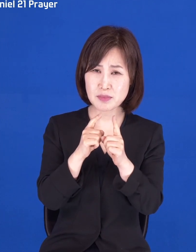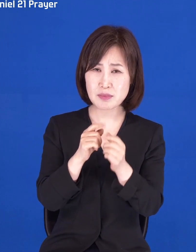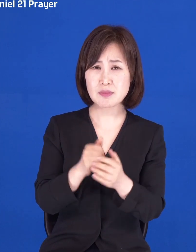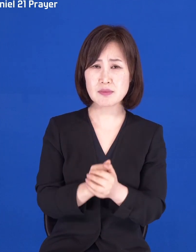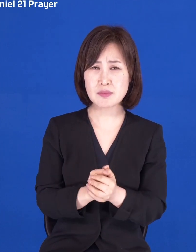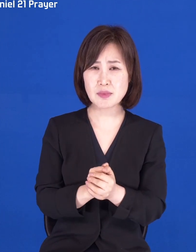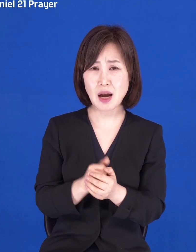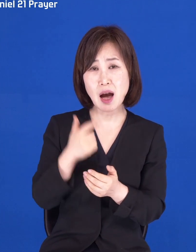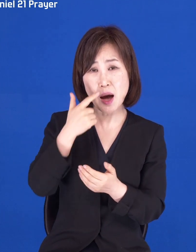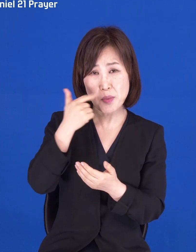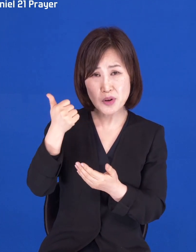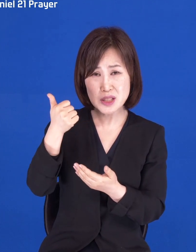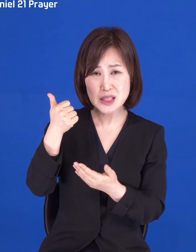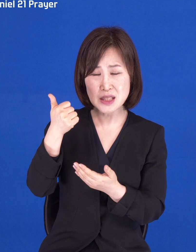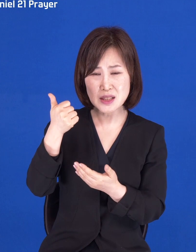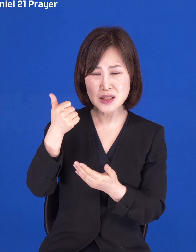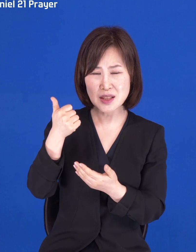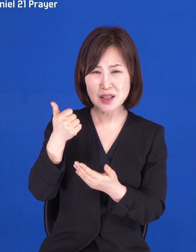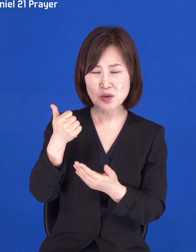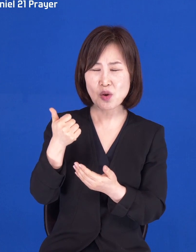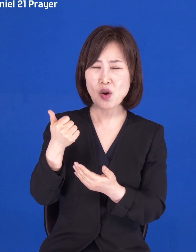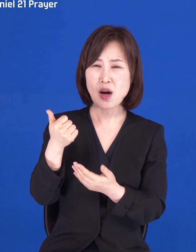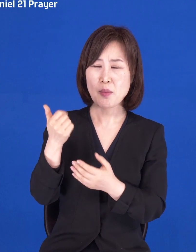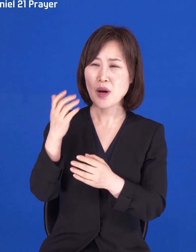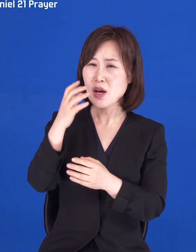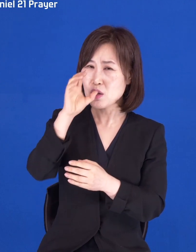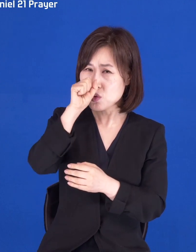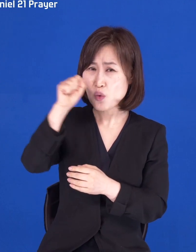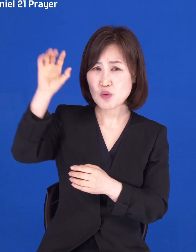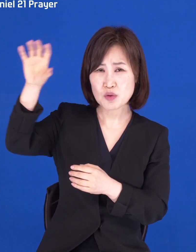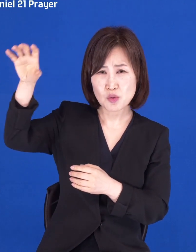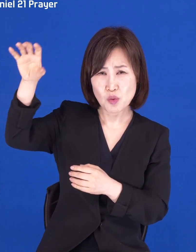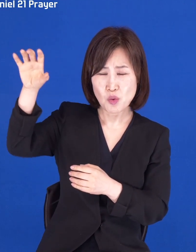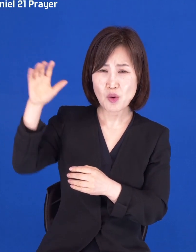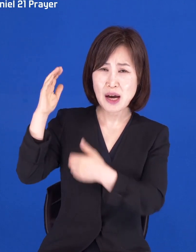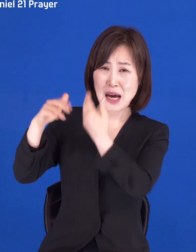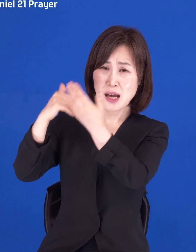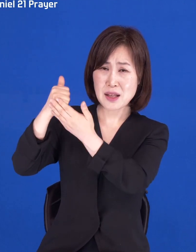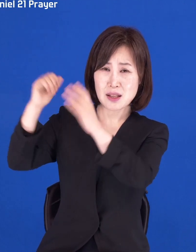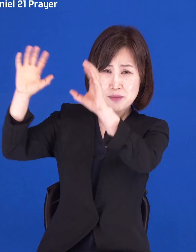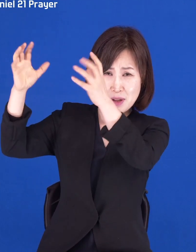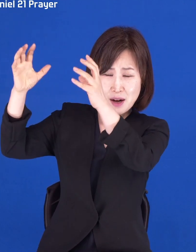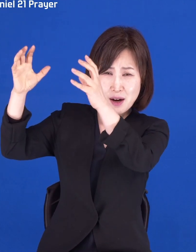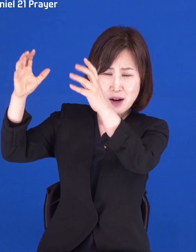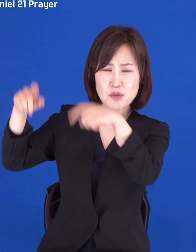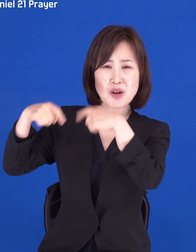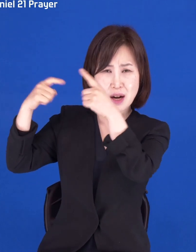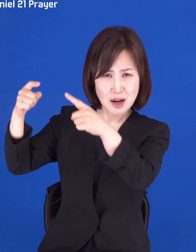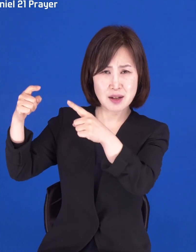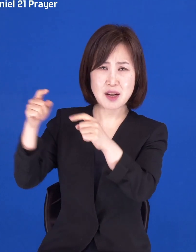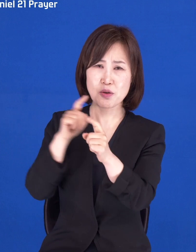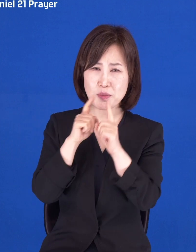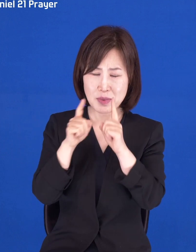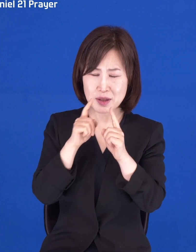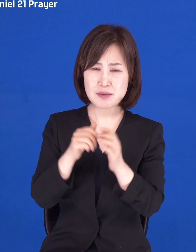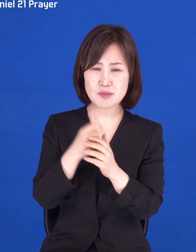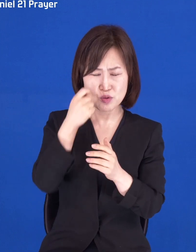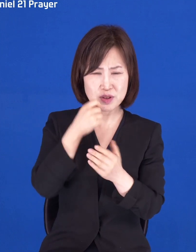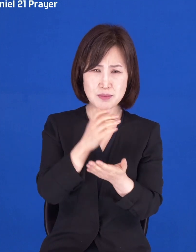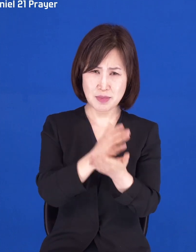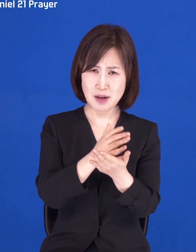곳으로 갈 거라고 너무 울지 말라고 그렇게 말씀해 주셨습니다. 그래서 저희 어머니께서 그